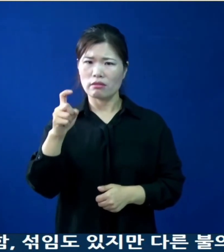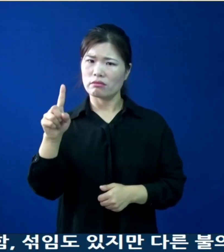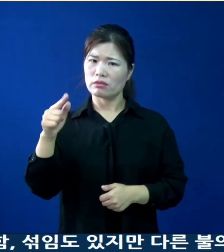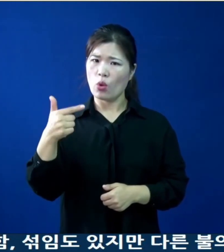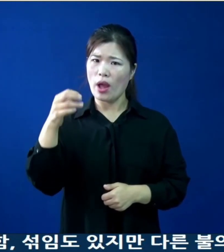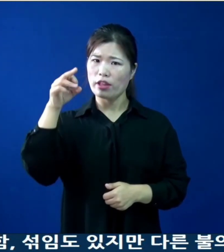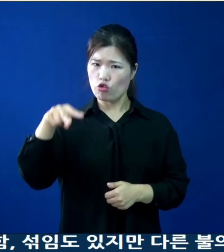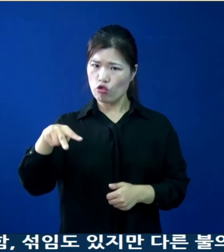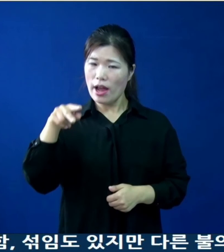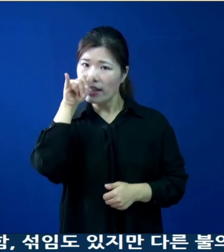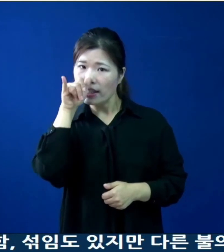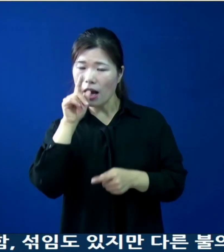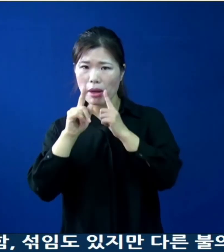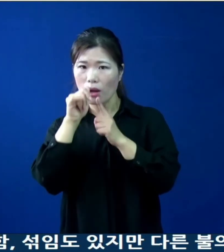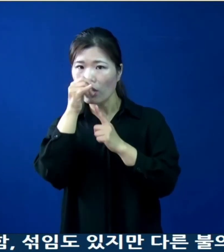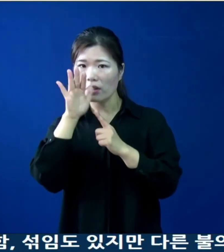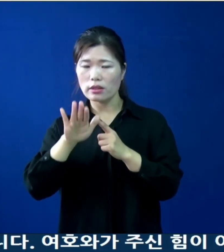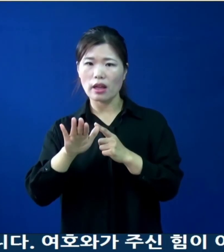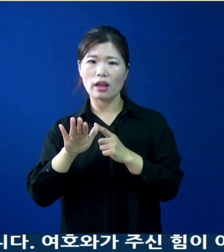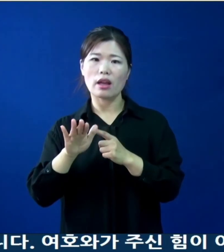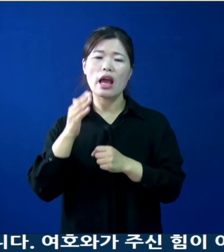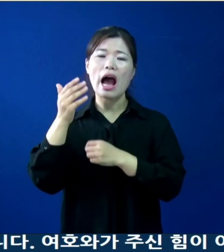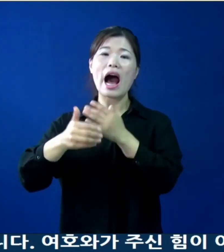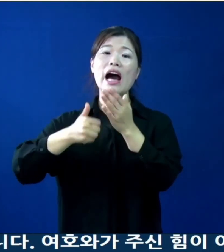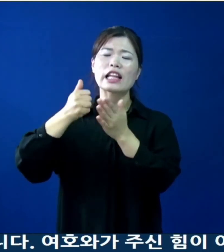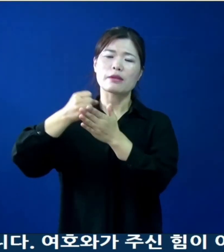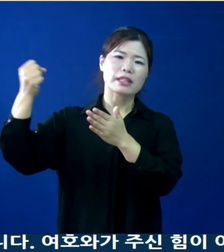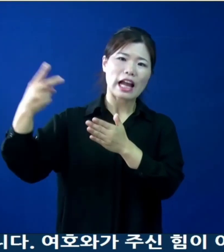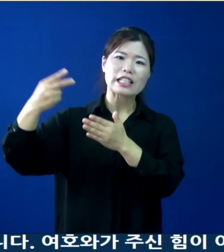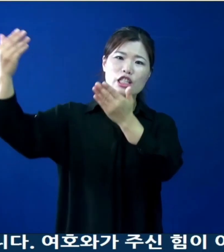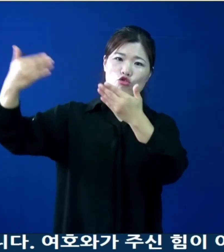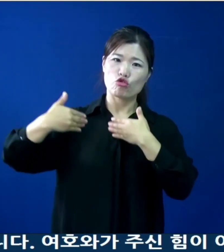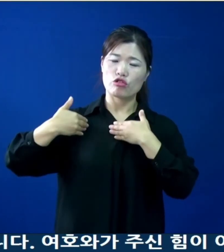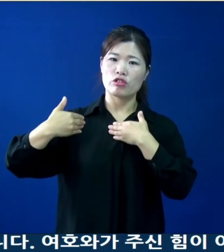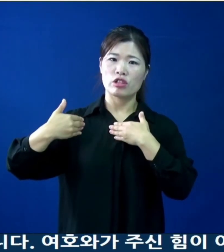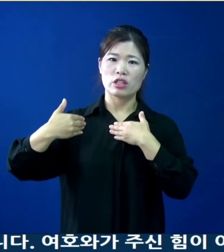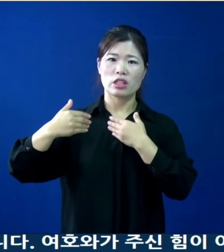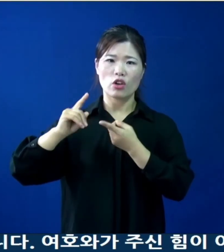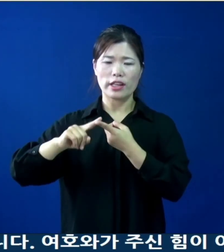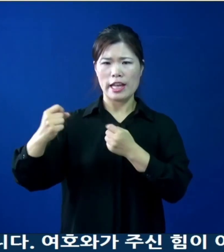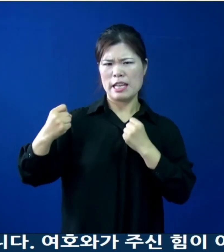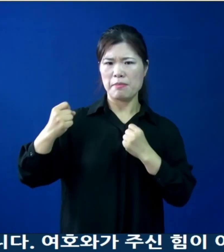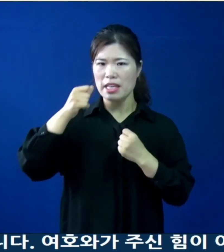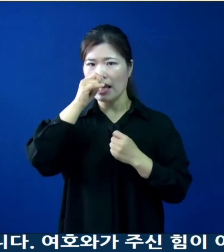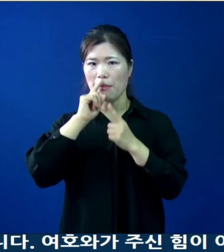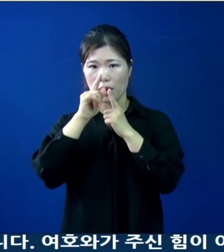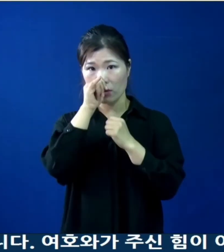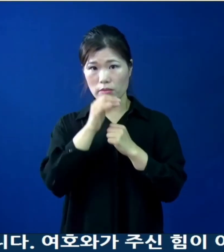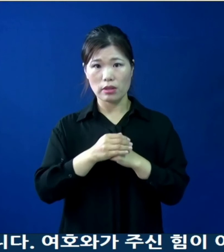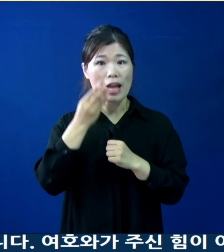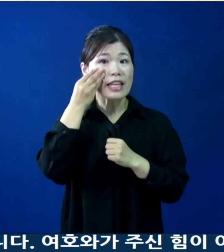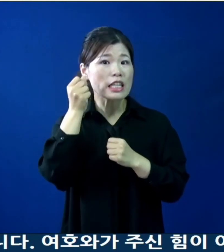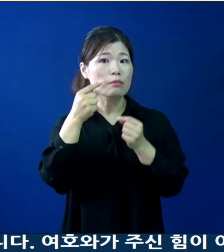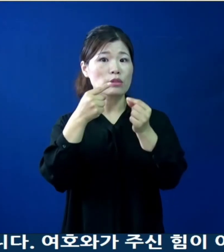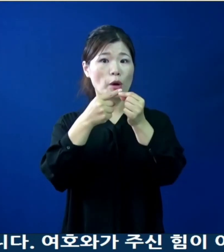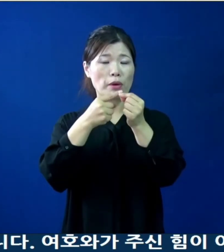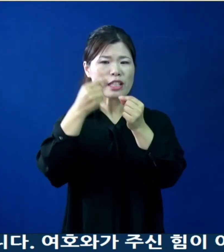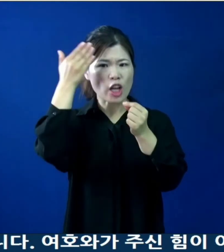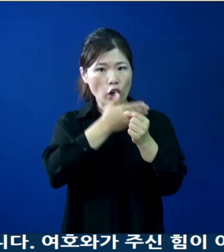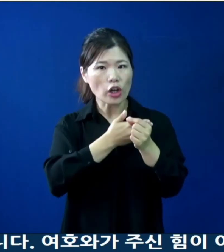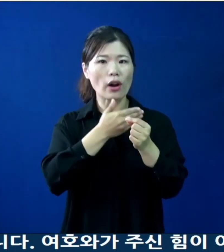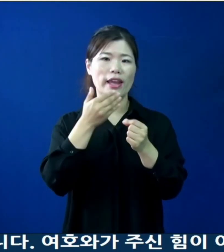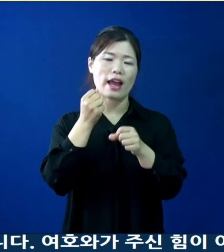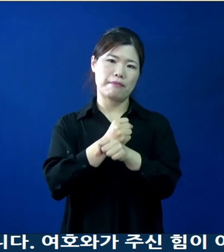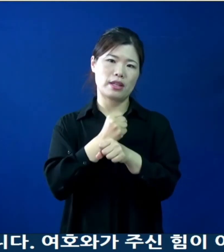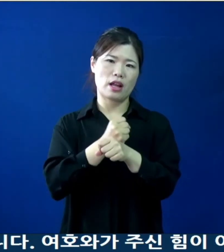주는 하나님의 은혜가 있다는 겁니다. 기름은 뭘 뜻합니까? 첫째, 기름은 정결케 하는 것. 둘째, 기름은